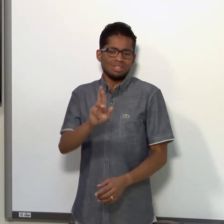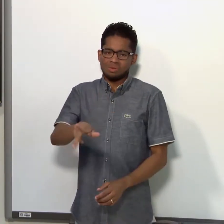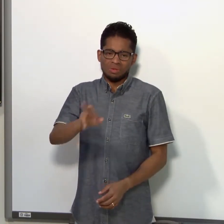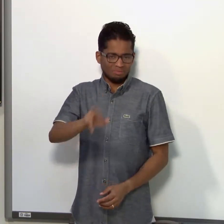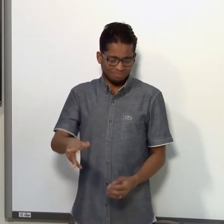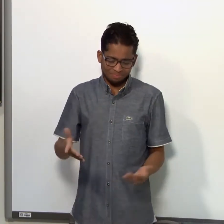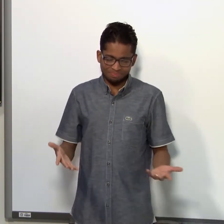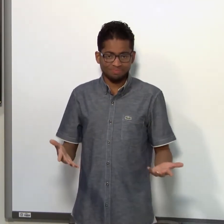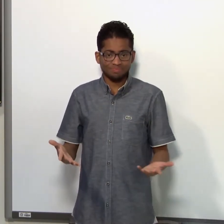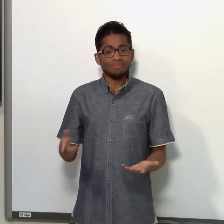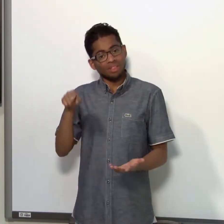bilinguismo efetivo.